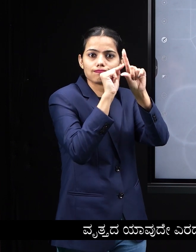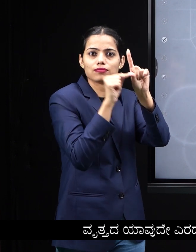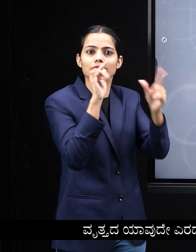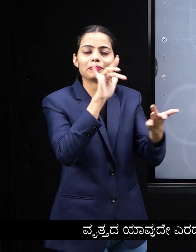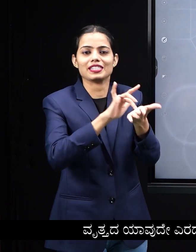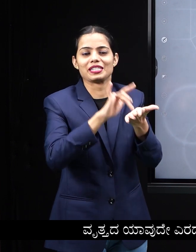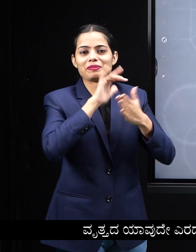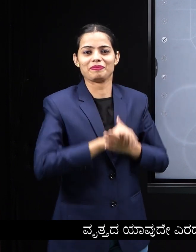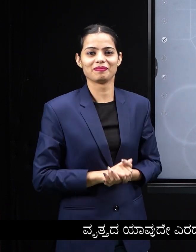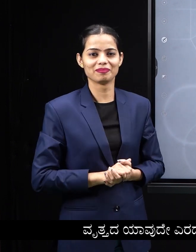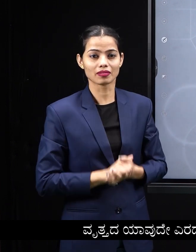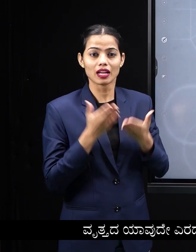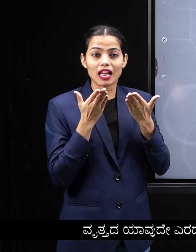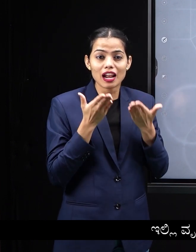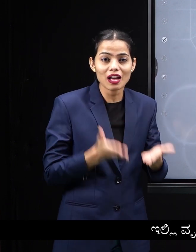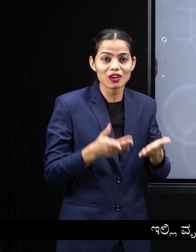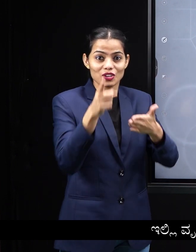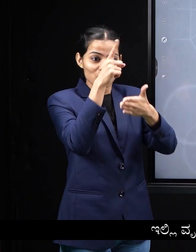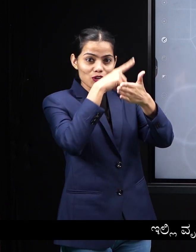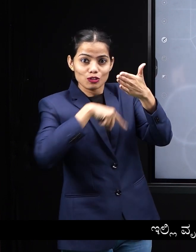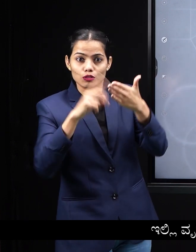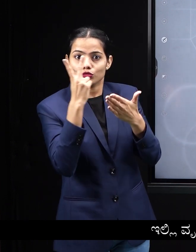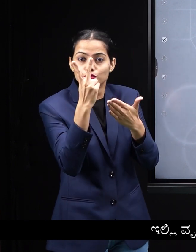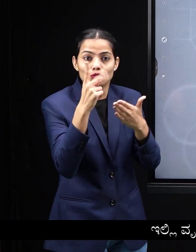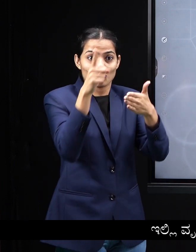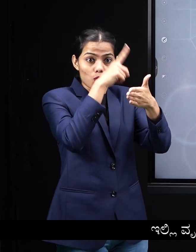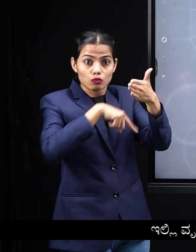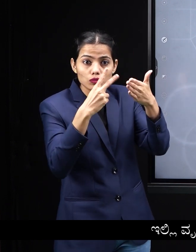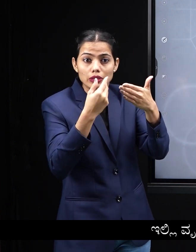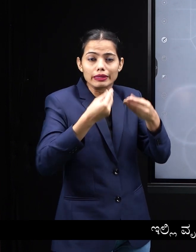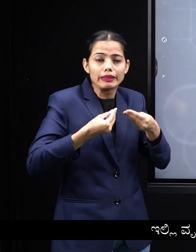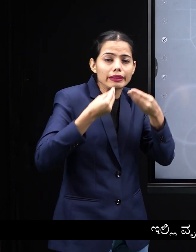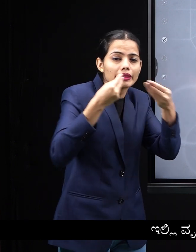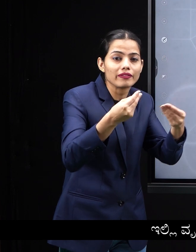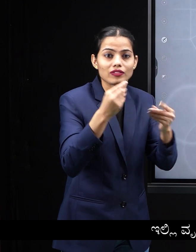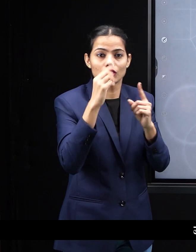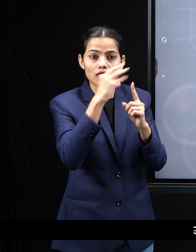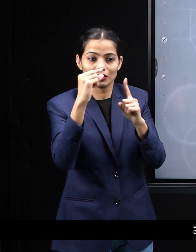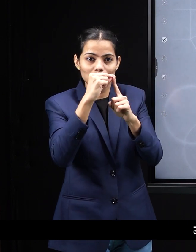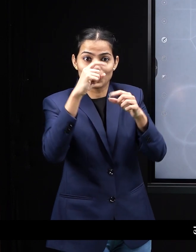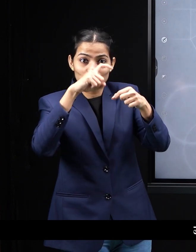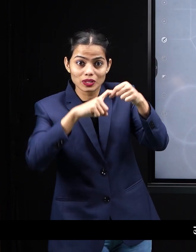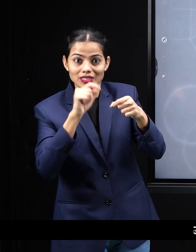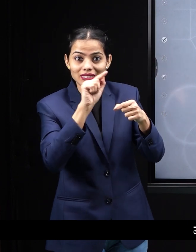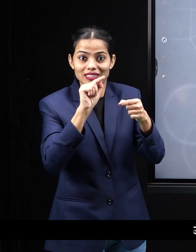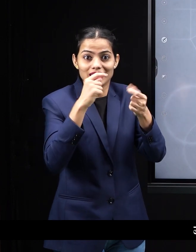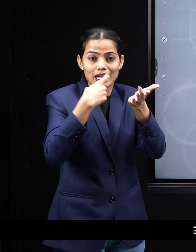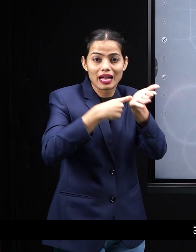ಸಮಾನ ಕೋನಗಳು ಒಳಗೊಳ್ಳುತ್ತವೆ. ಇಲ್ಲಿ ವೃತ್ತದಲ್ಲಿ ಎರಡು ಸ್ವರಮೇಳಗಳನ್ನು ನೀಡಲಾಗಿದೆ ಮತ್ತು O ಕೇಂದ್ರದೊಂದಿಗೆ